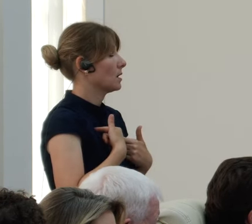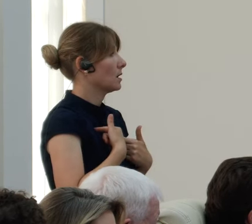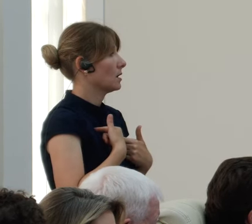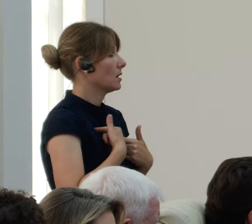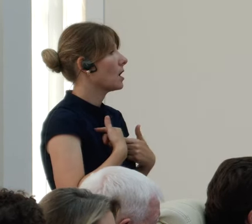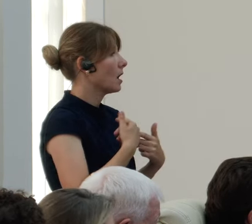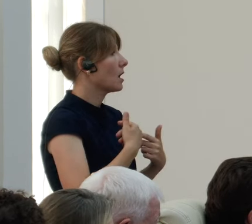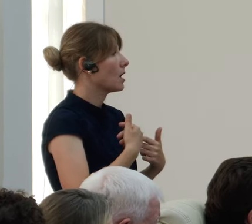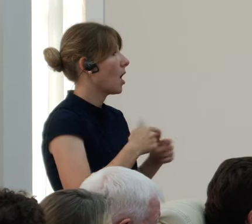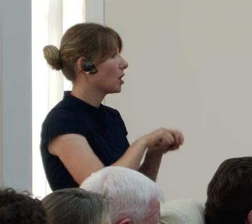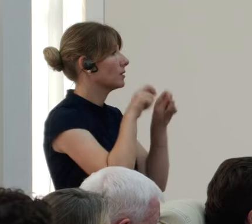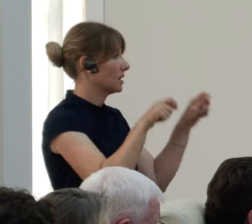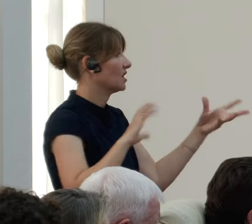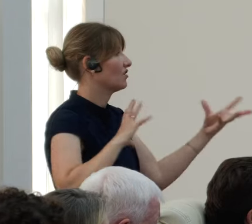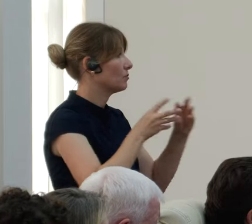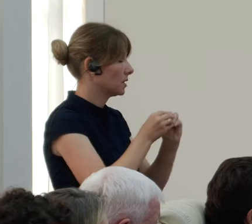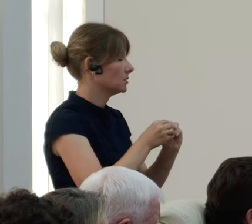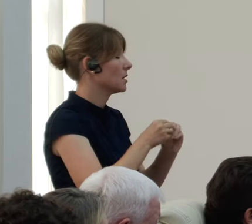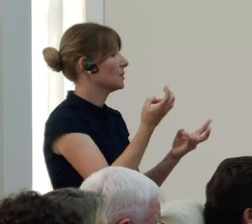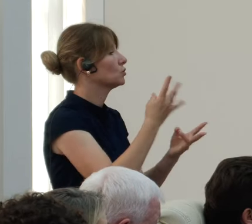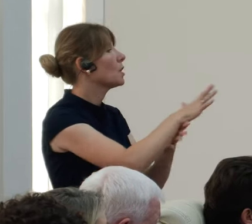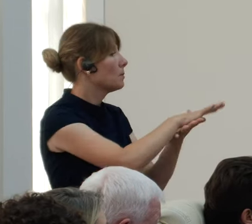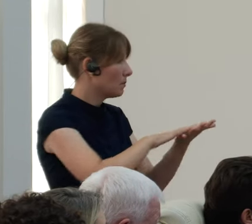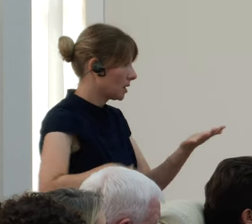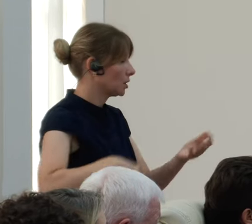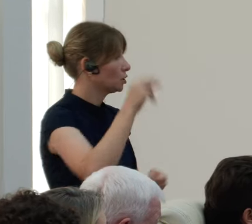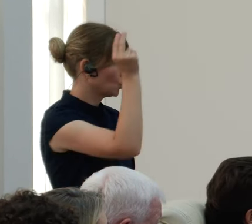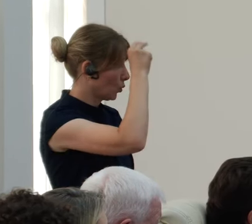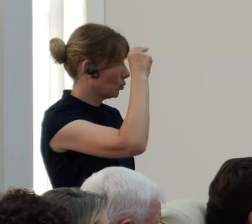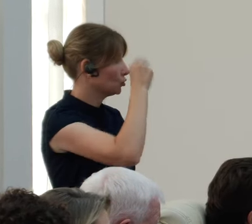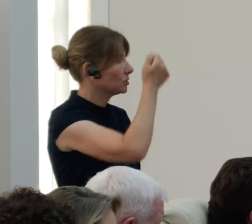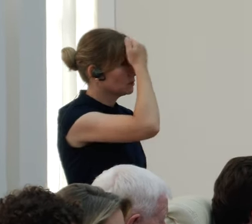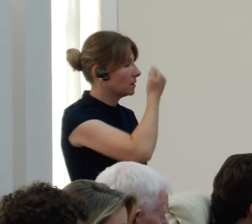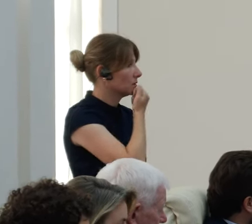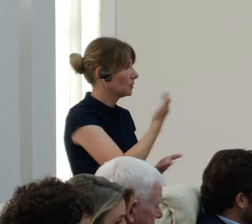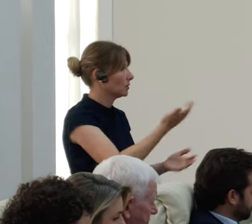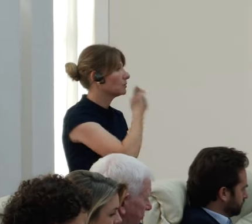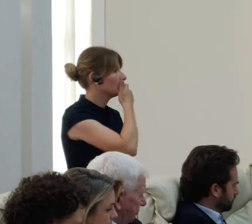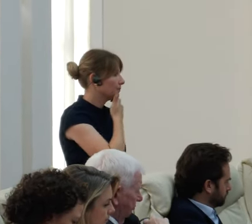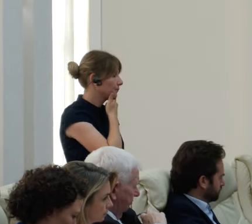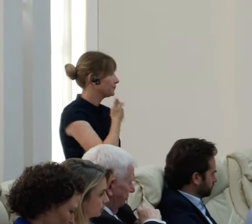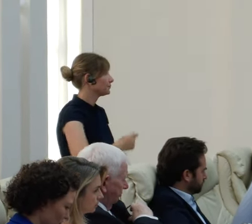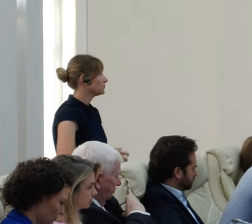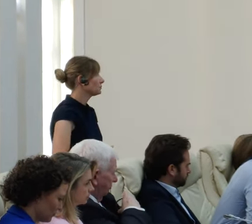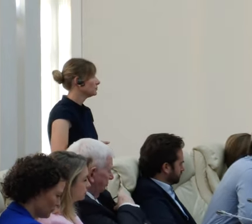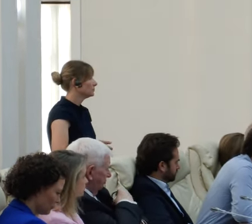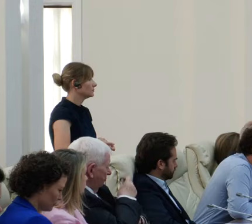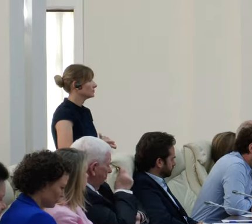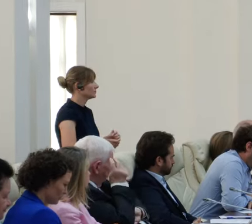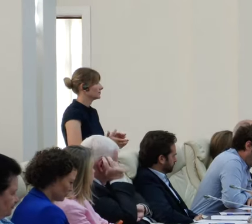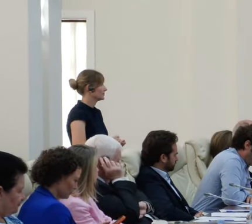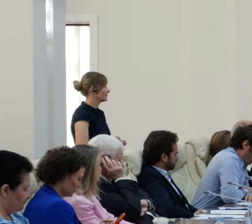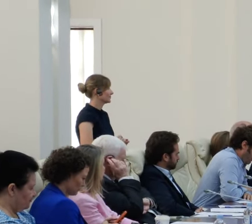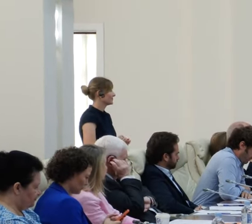aș vrea să spun că trebuie să continuăm să învățăm unii de la alții. Mulțumesc! Mult. Acum